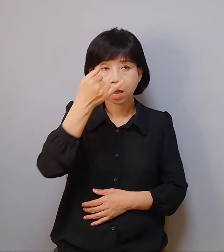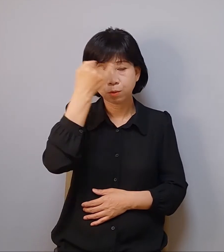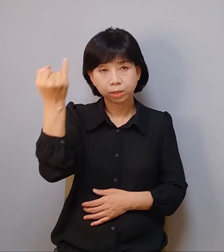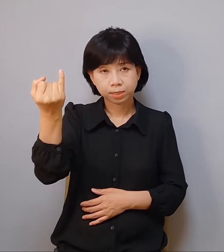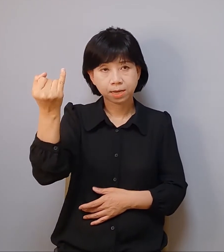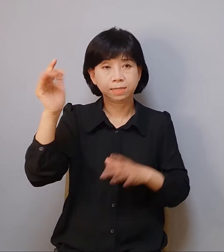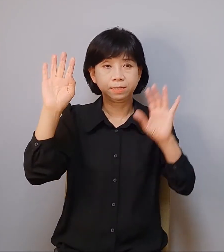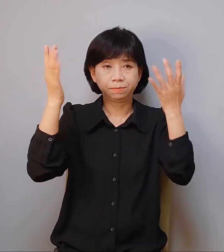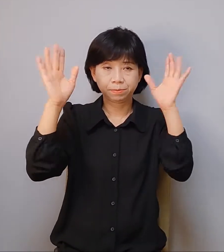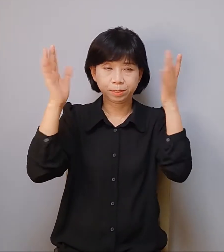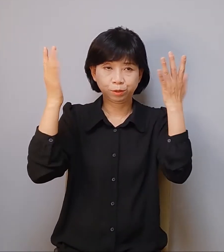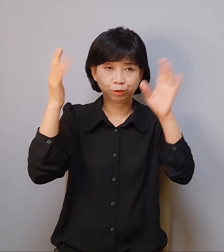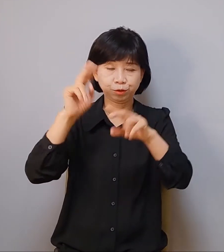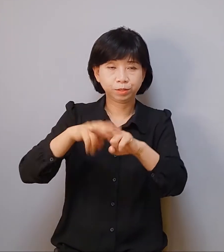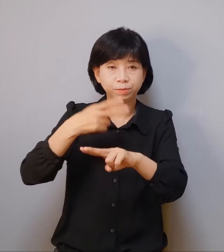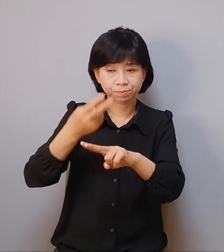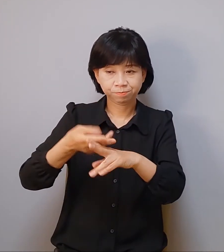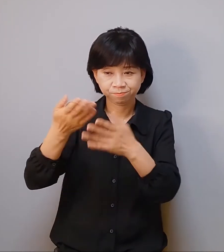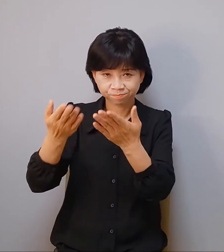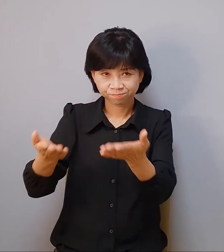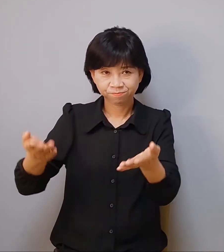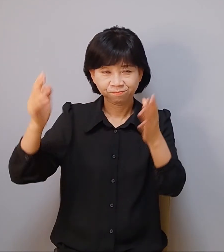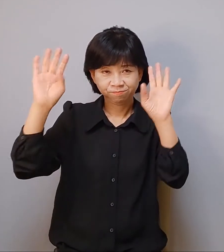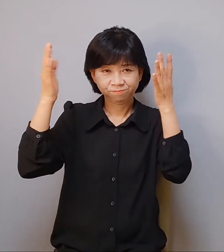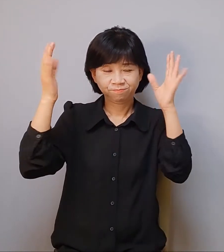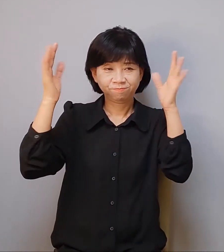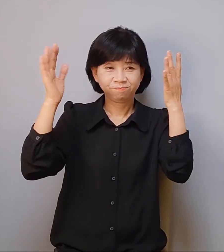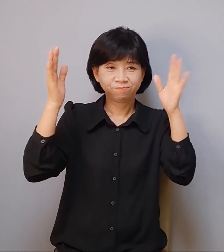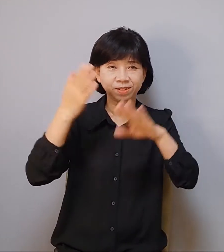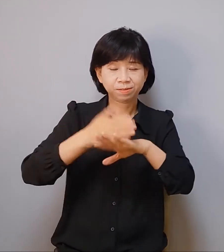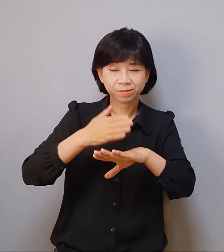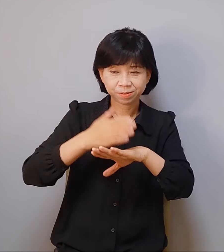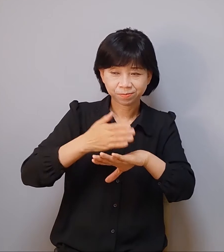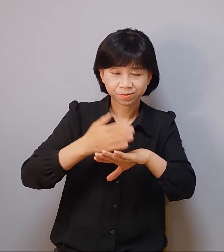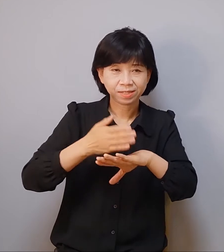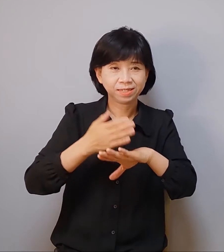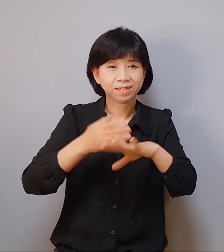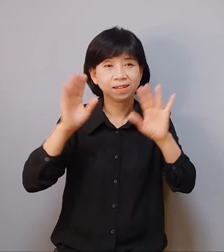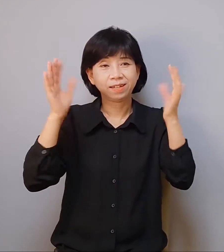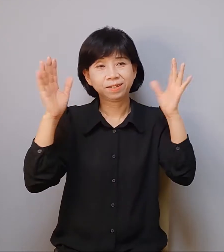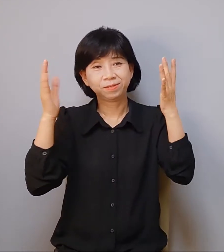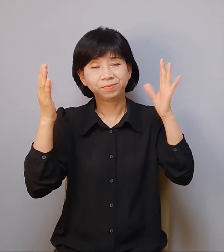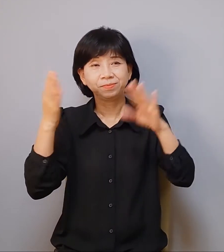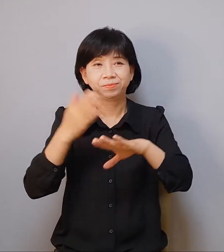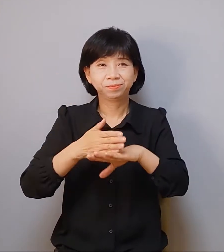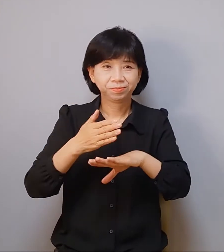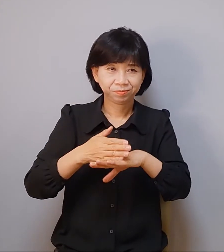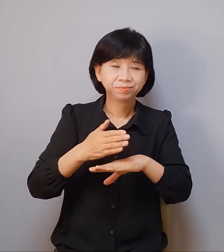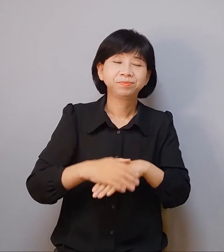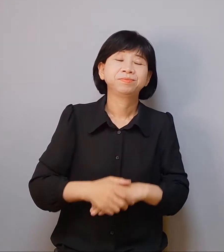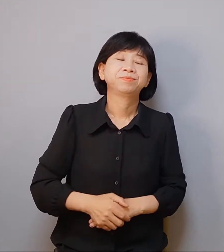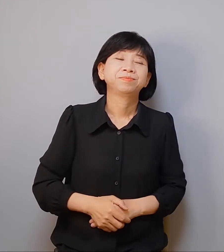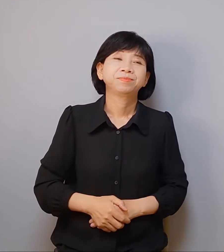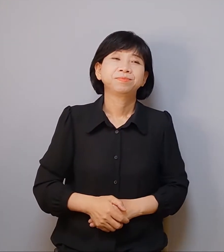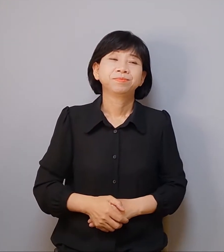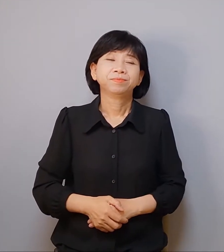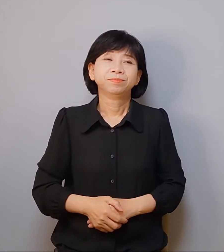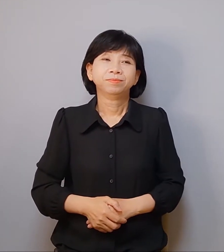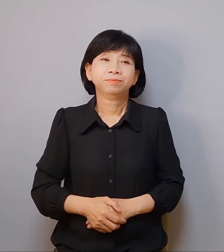네, 네, 네. 감사합니다. 네, 감사합니다. 네.